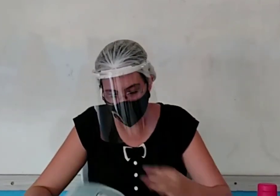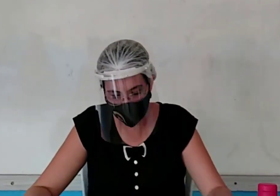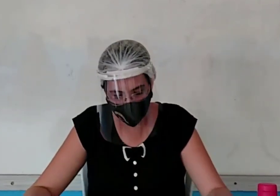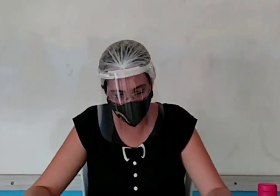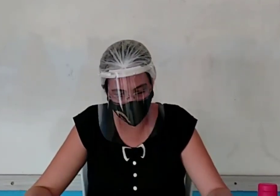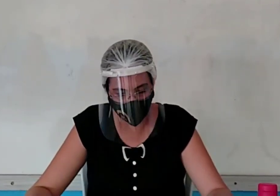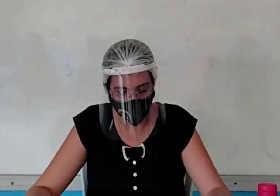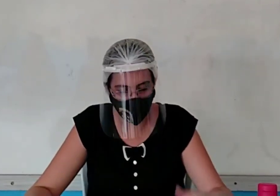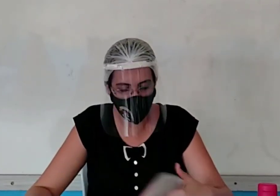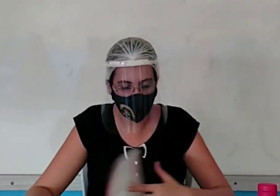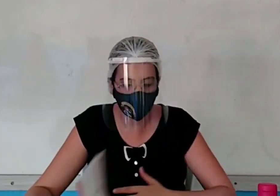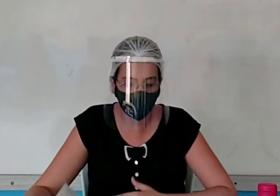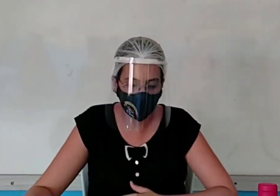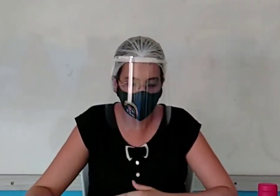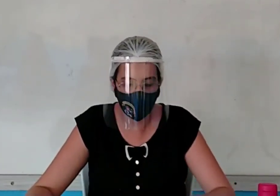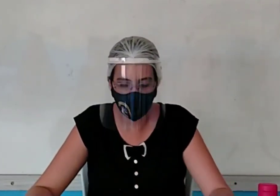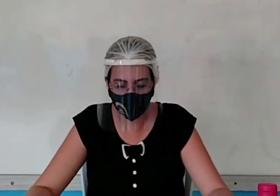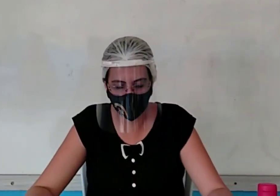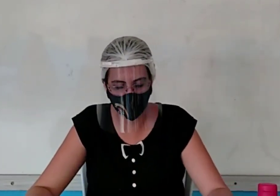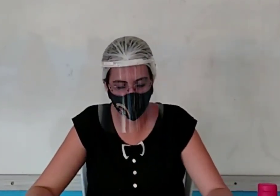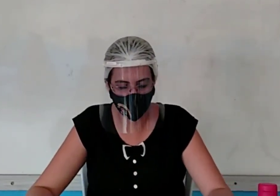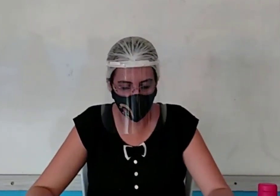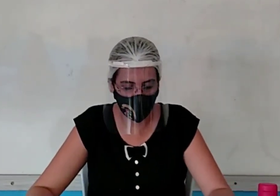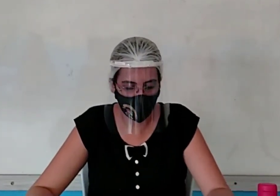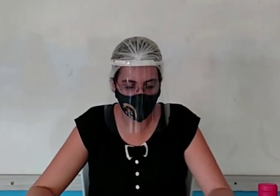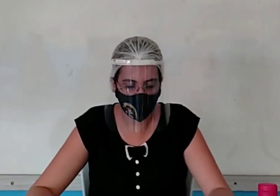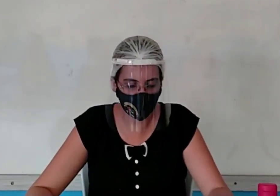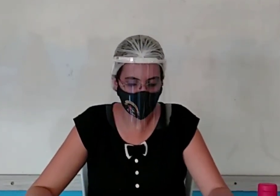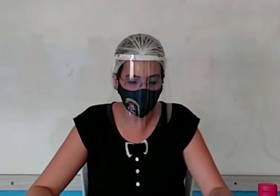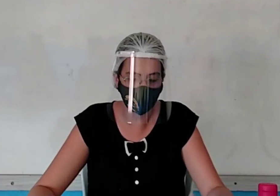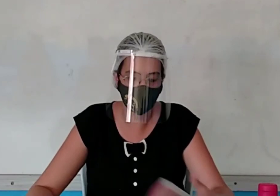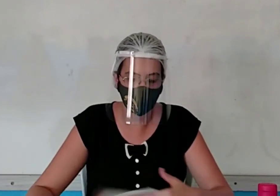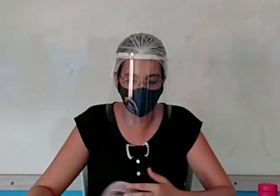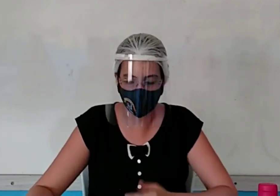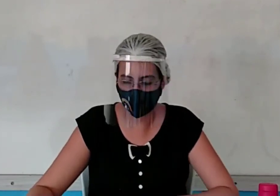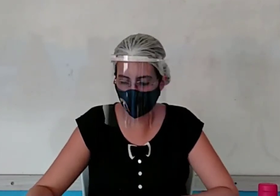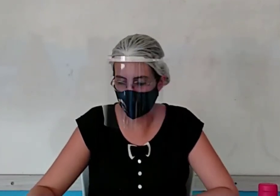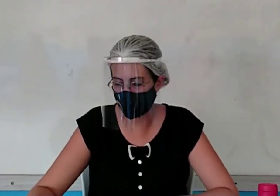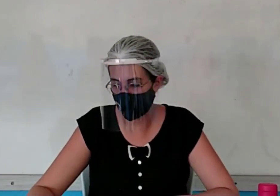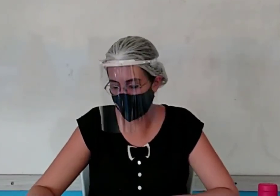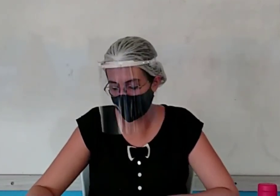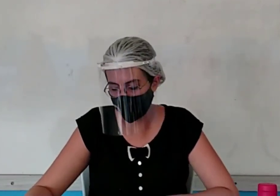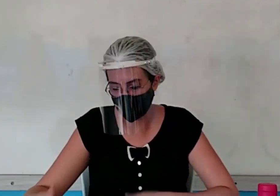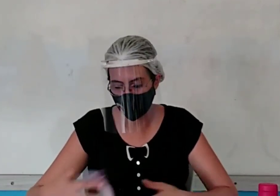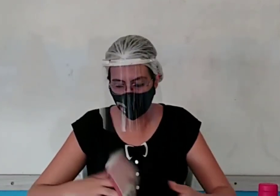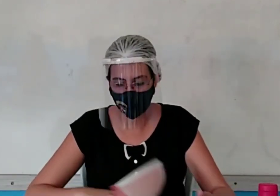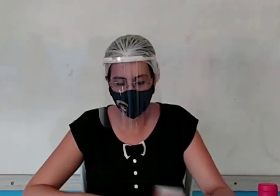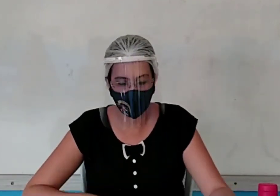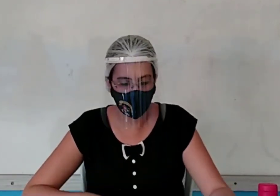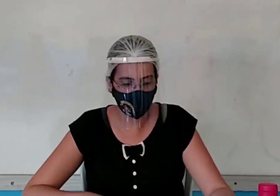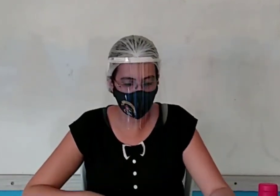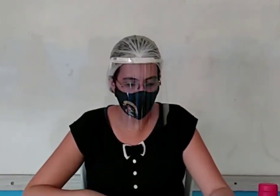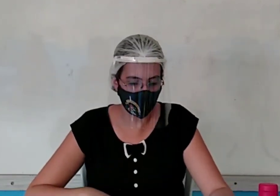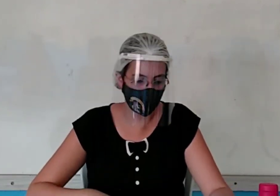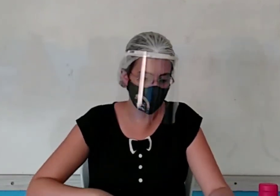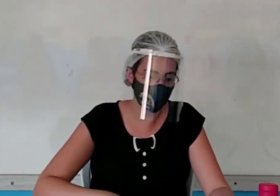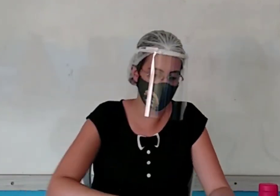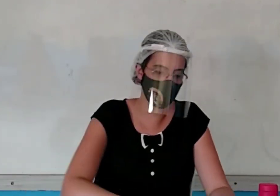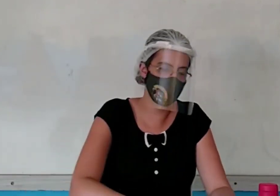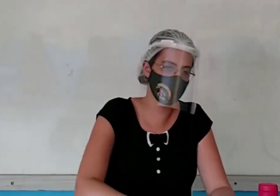Brasil. Como são dois tópicos, dependendo da quantidade de questões que nós tivermos na prova, cada tópico vai ter isso,